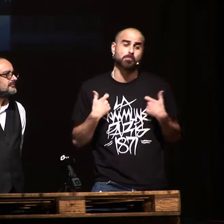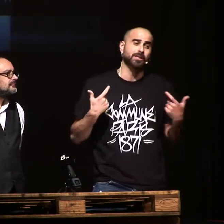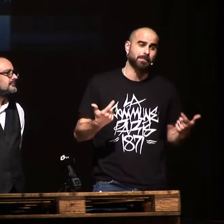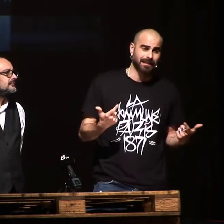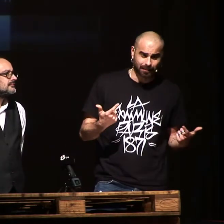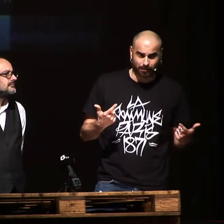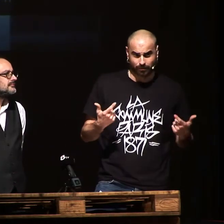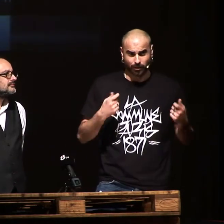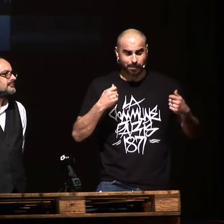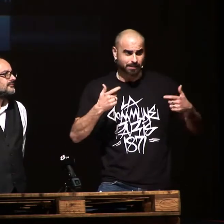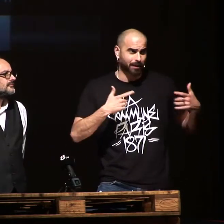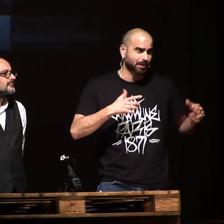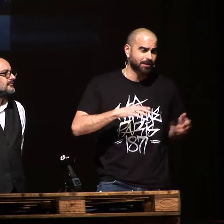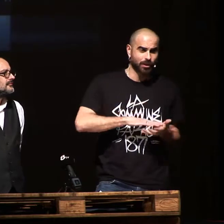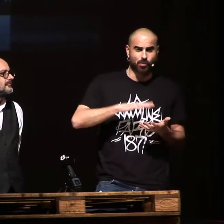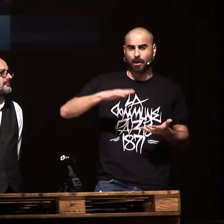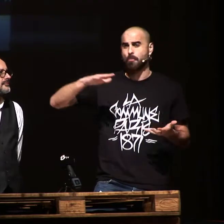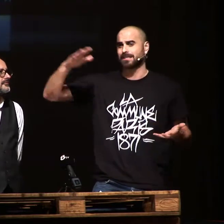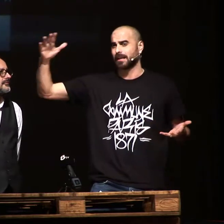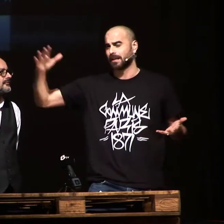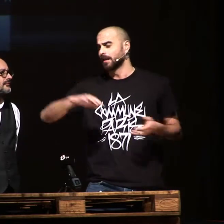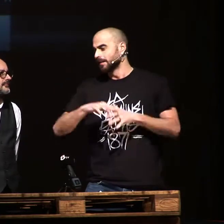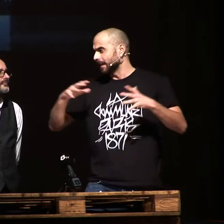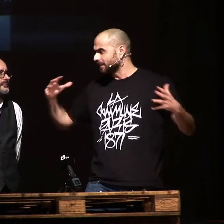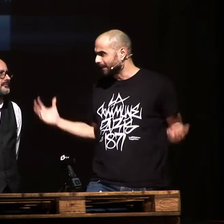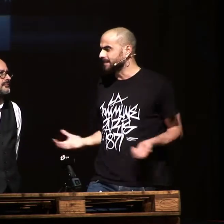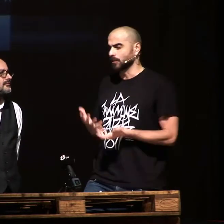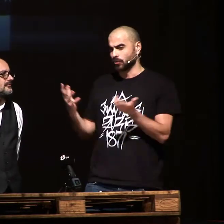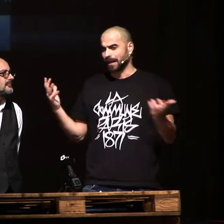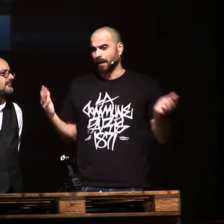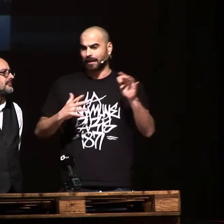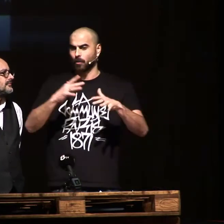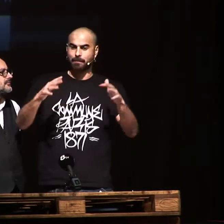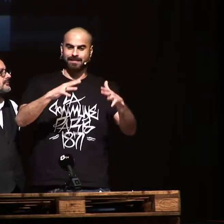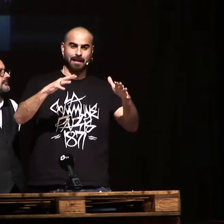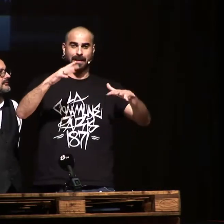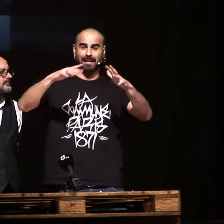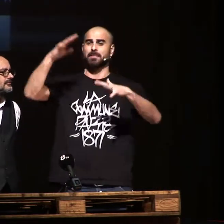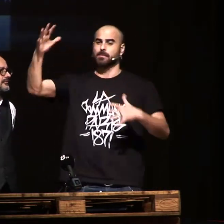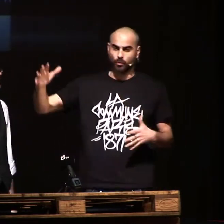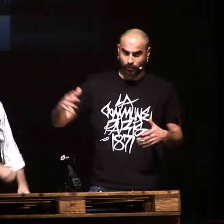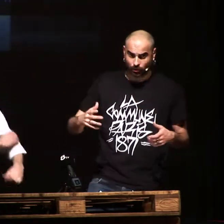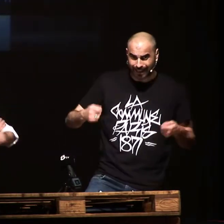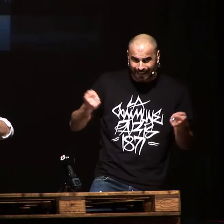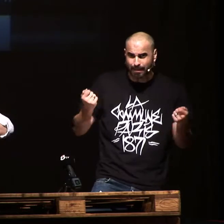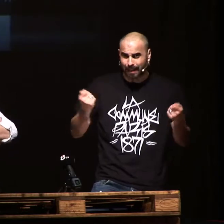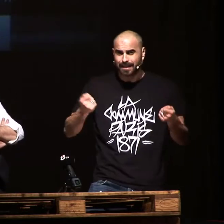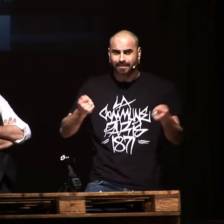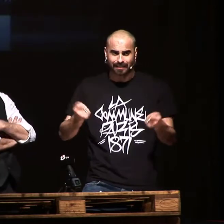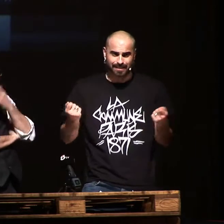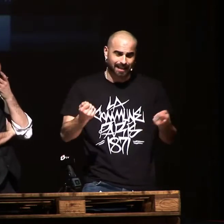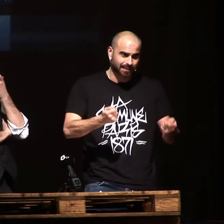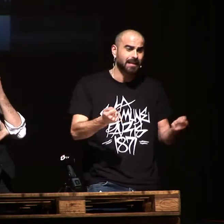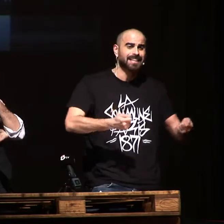Per això som municipalistes. El municipalisme per nosaltres no és un graó més de l'entramat institucional al que volem estar per arribar més amunt. No, és que creiem que